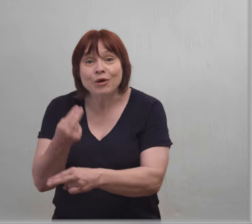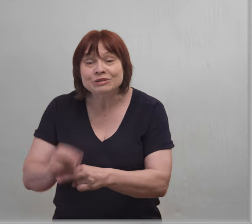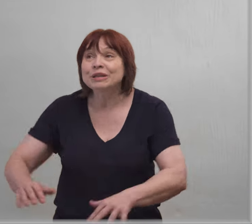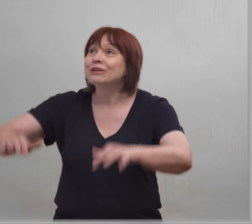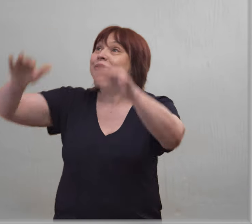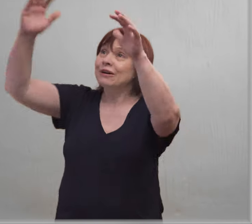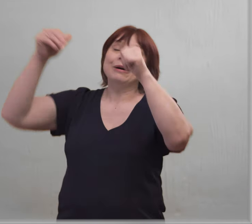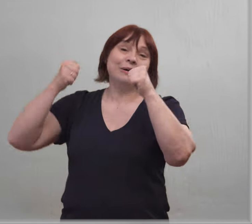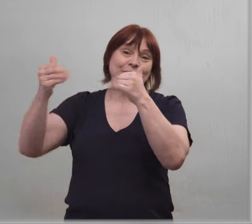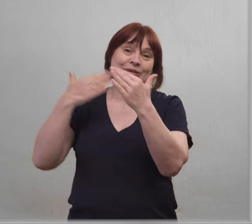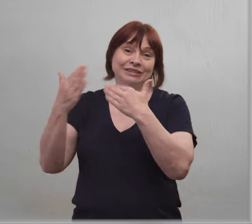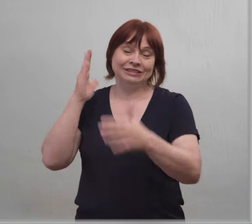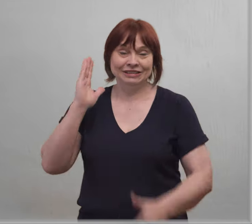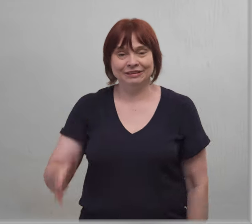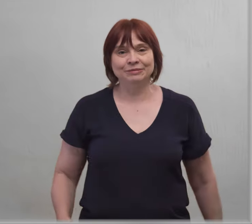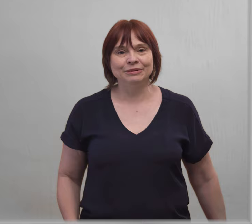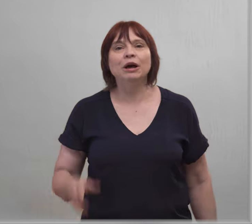чтобы мы созидали,